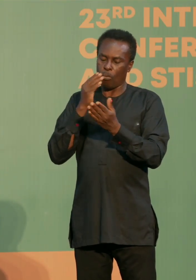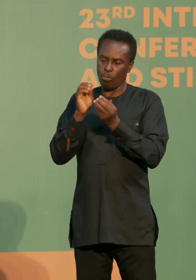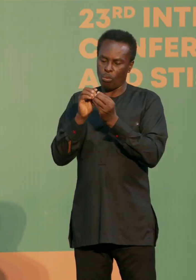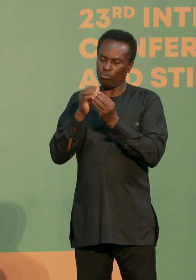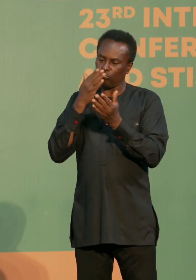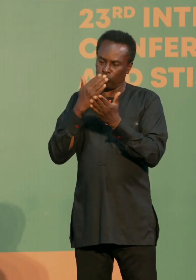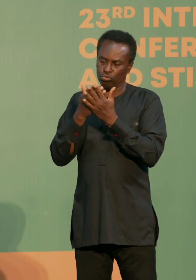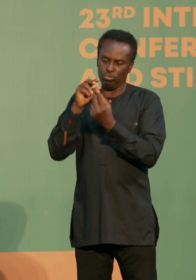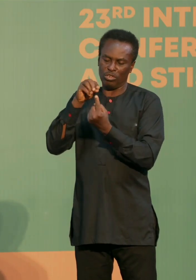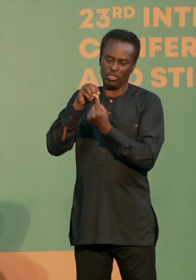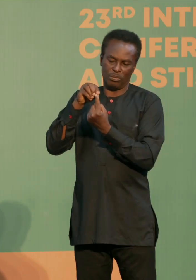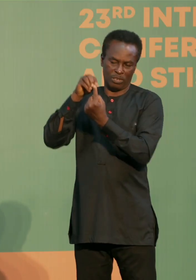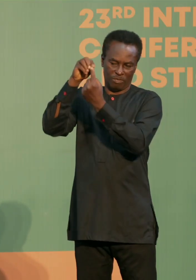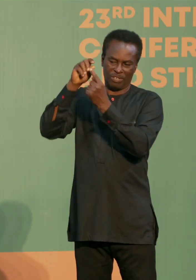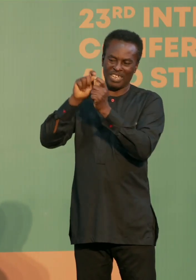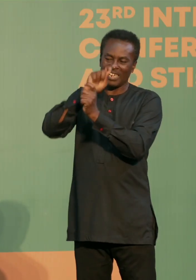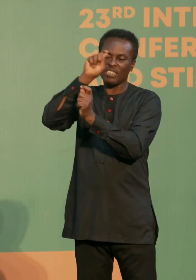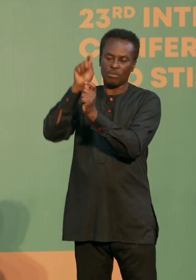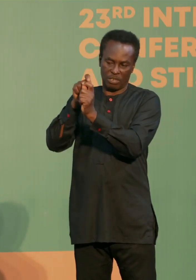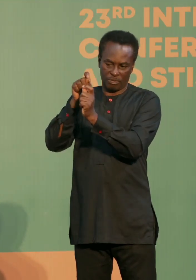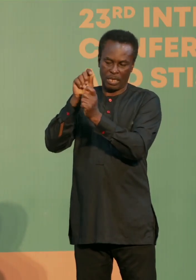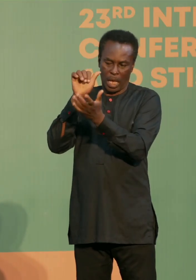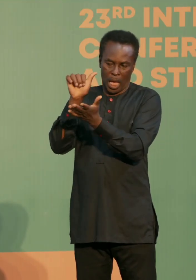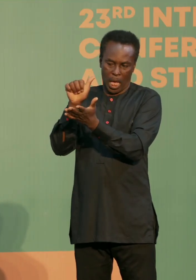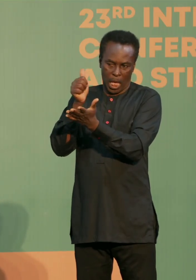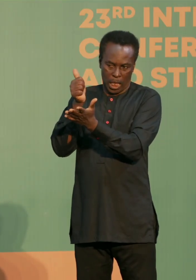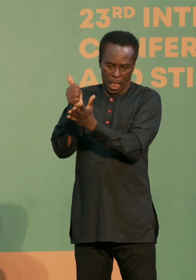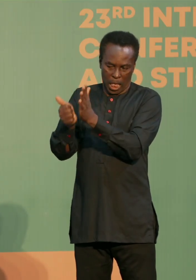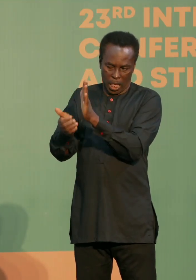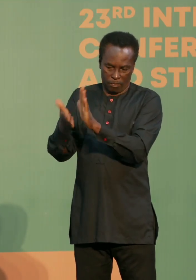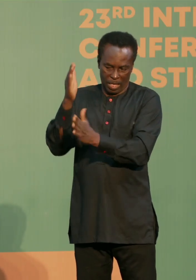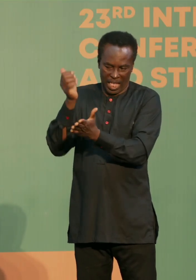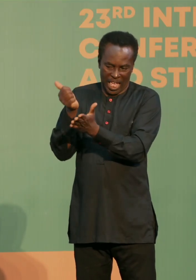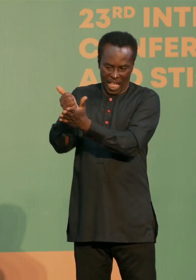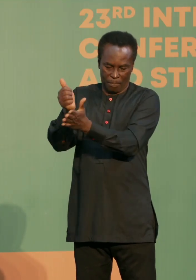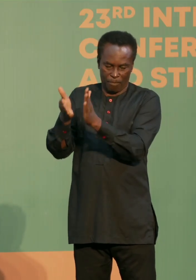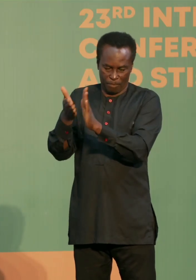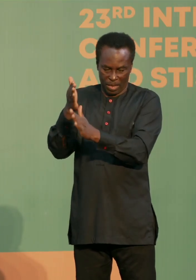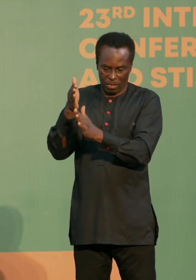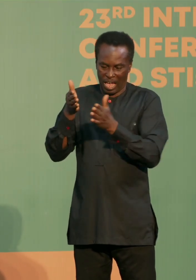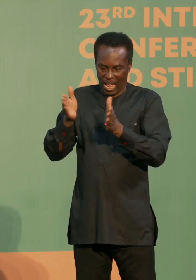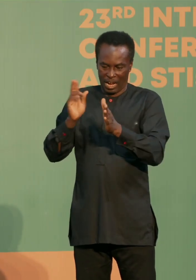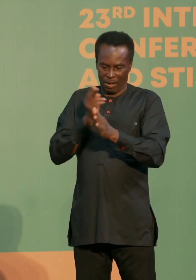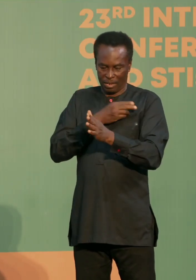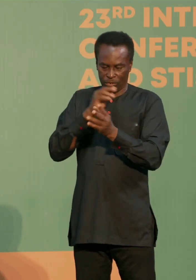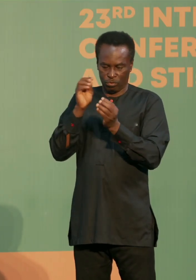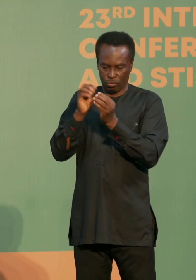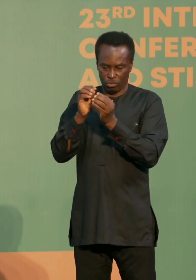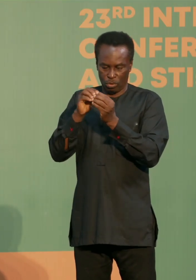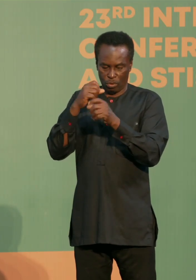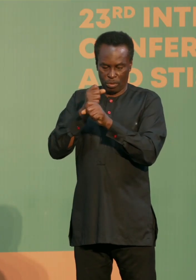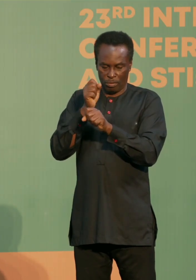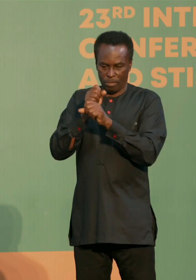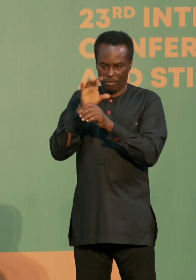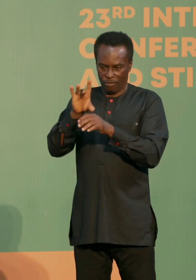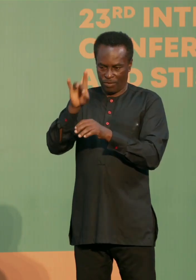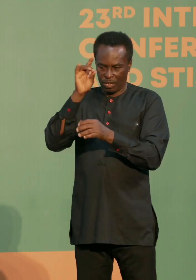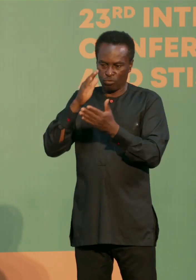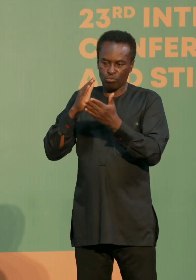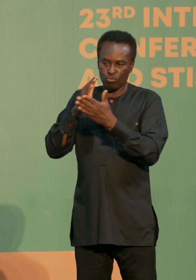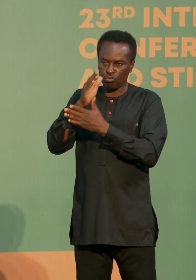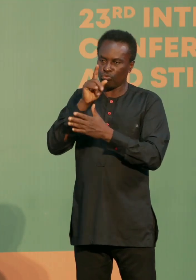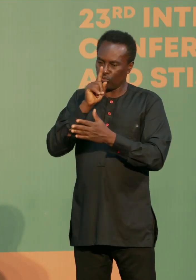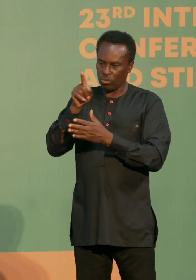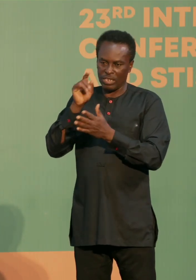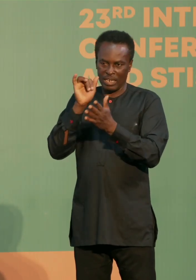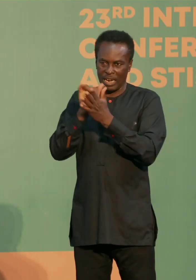rapide que les diagnostics conventionnels, mais il nous permet aussi de réduire le taux de la résistance